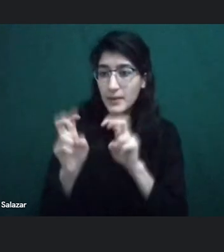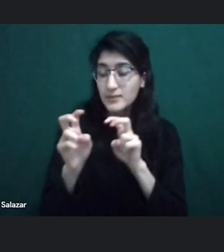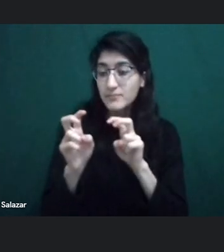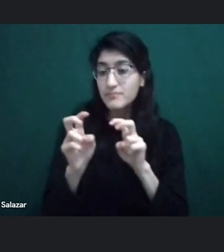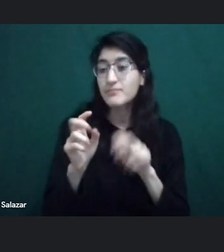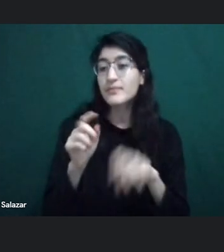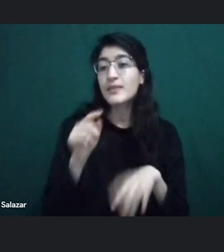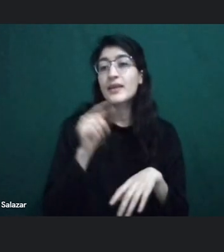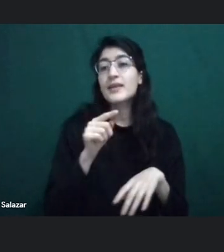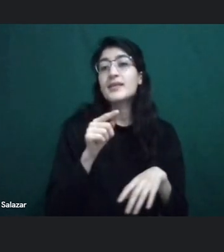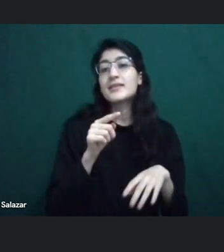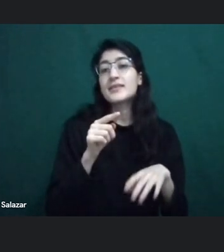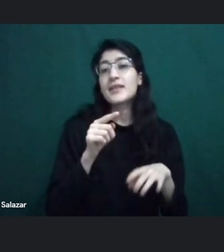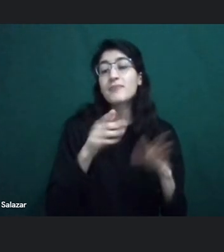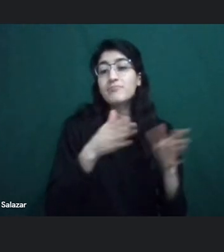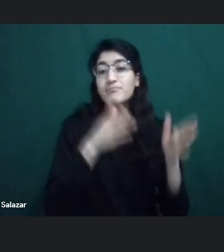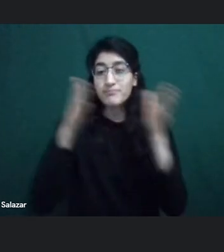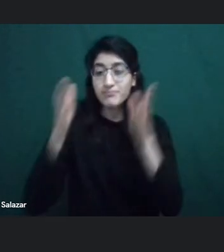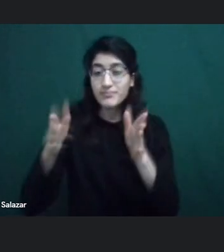etapa, ¿sí?